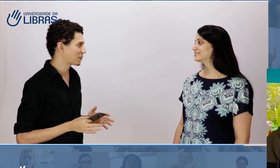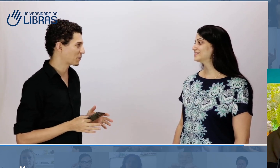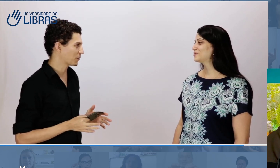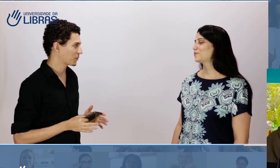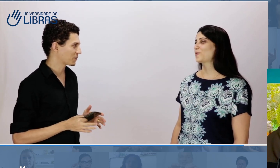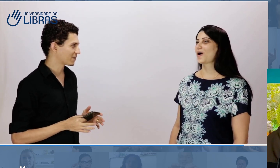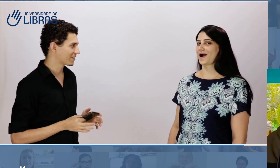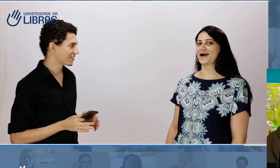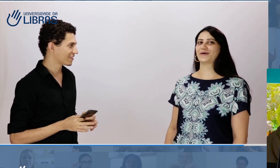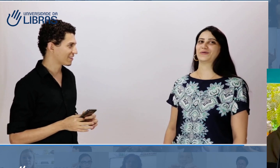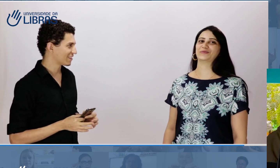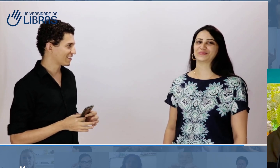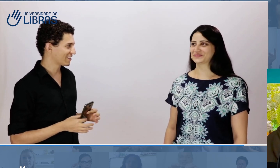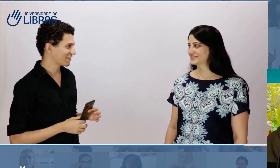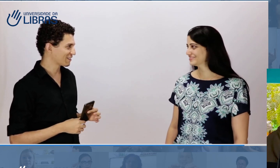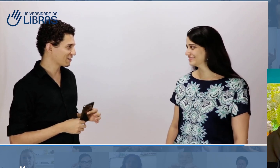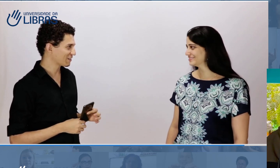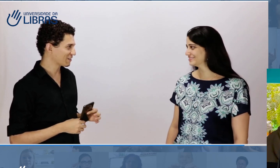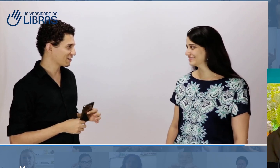Libras.